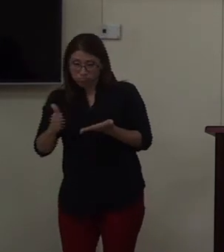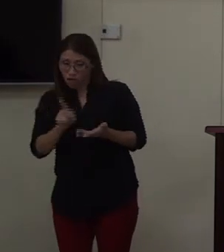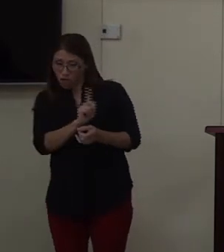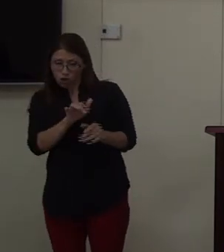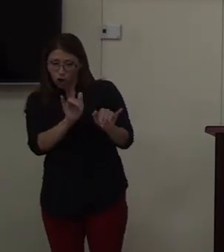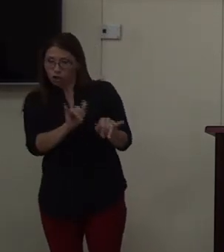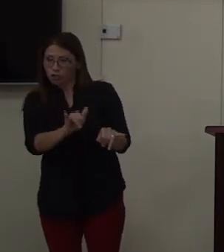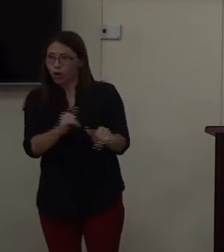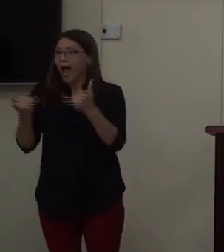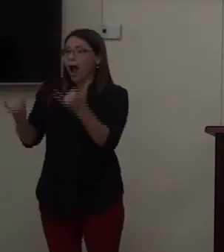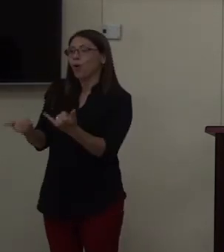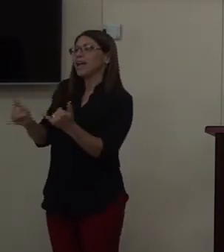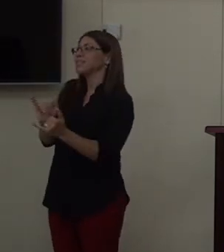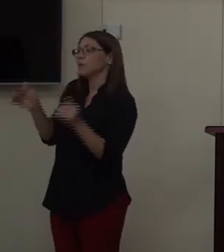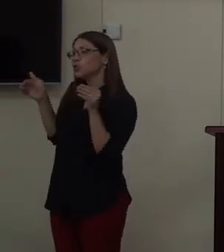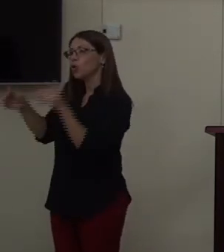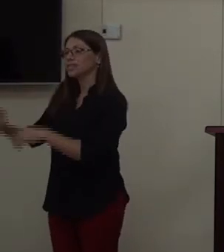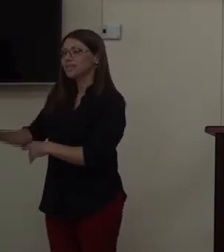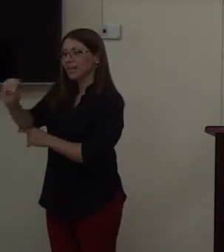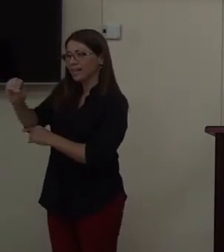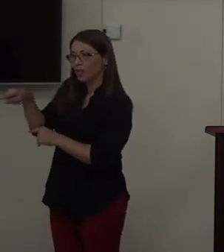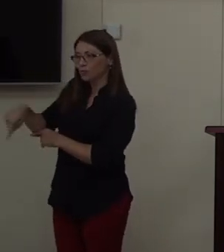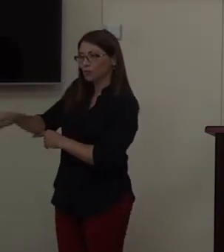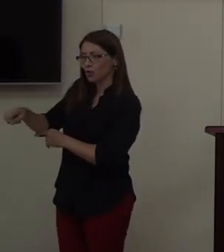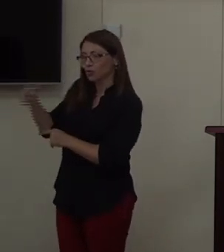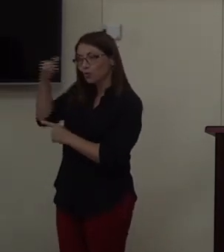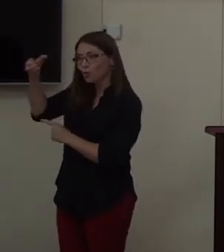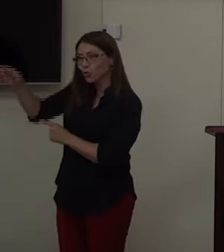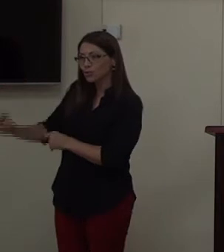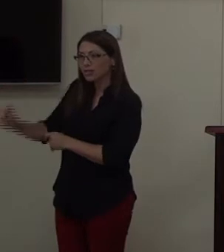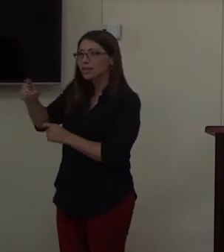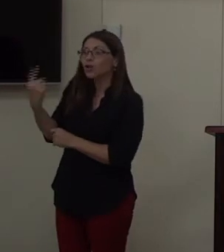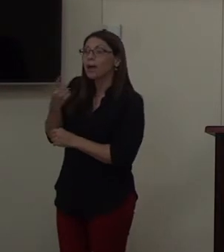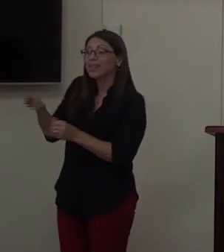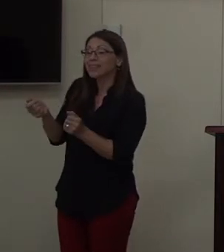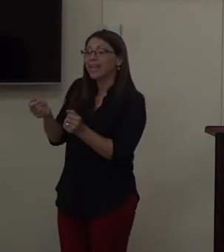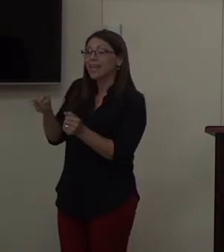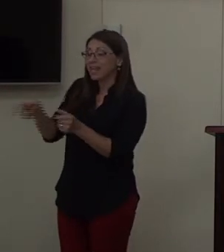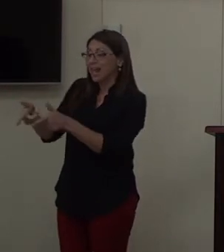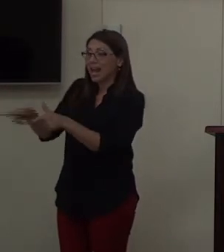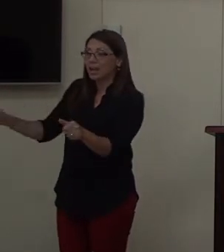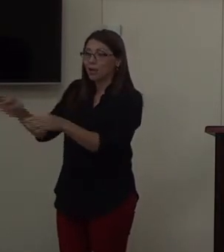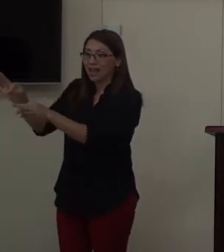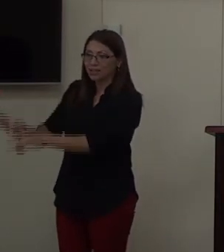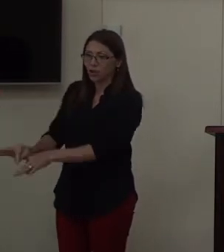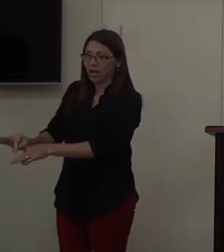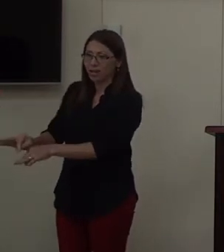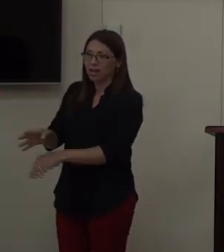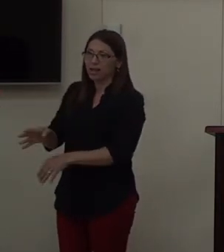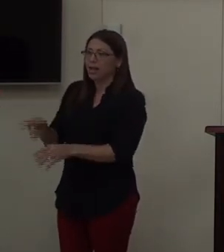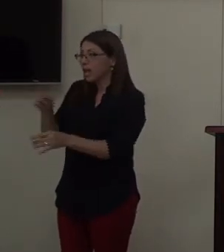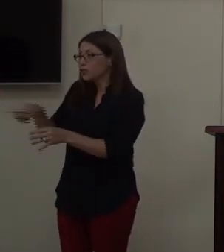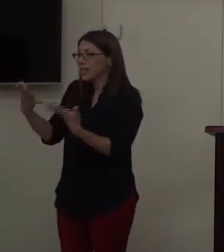occidentalizados, son culturas occidentalizadas, solamente que en la lengua tradicional, van a hablar en la lengua ancestral, ¿verdad? Muchas veces,